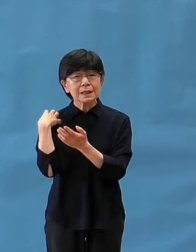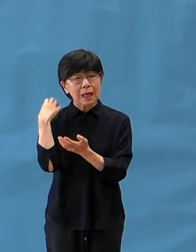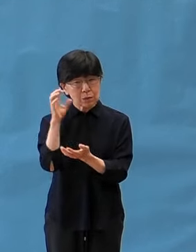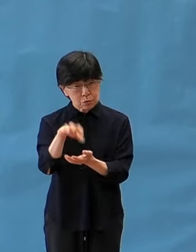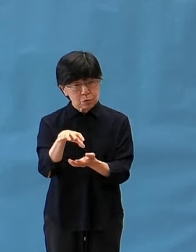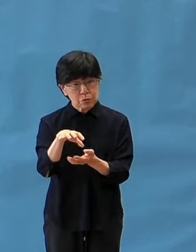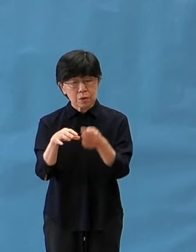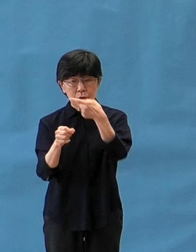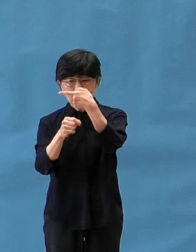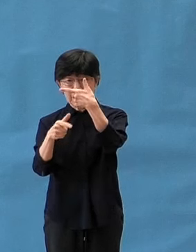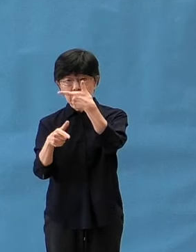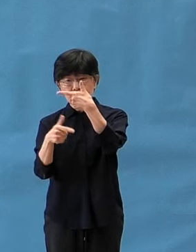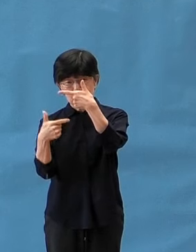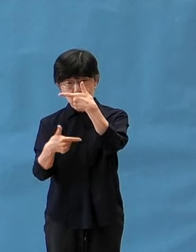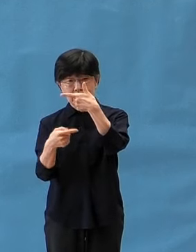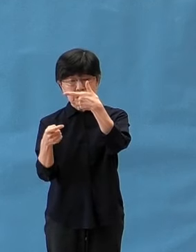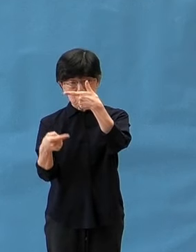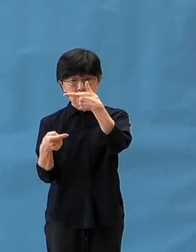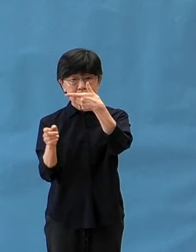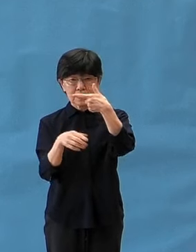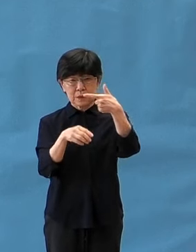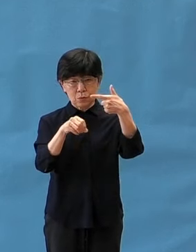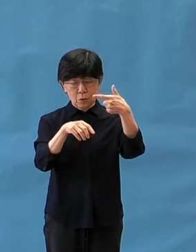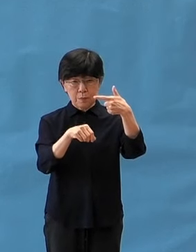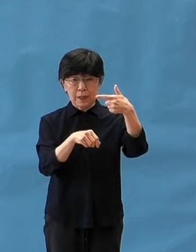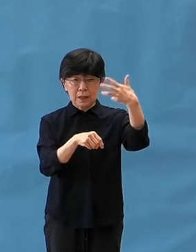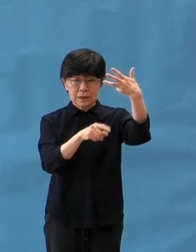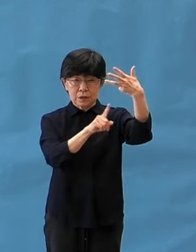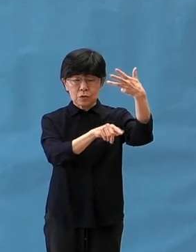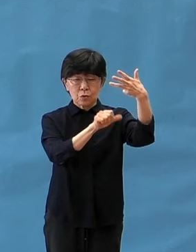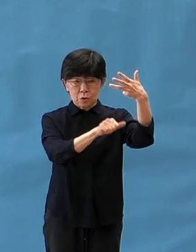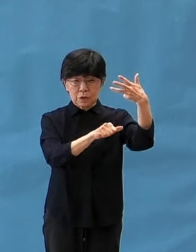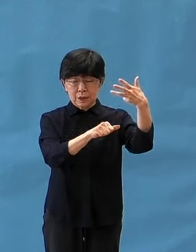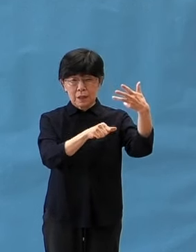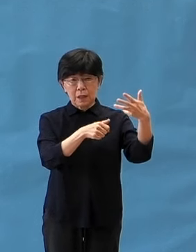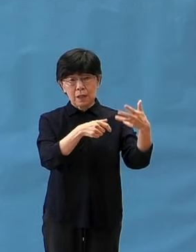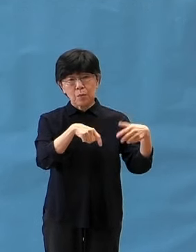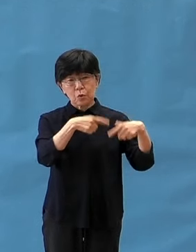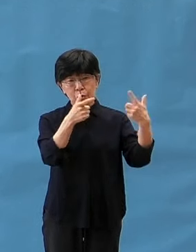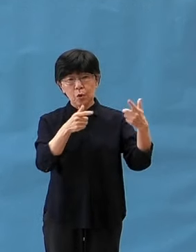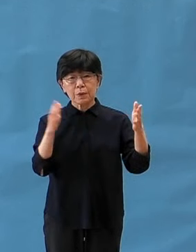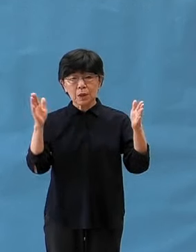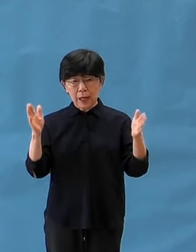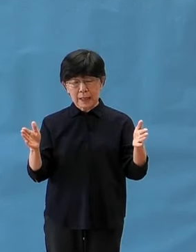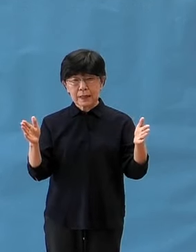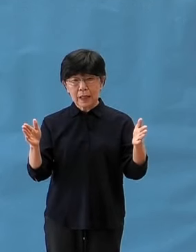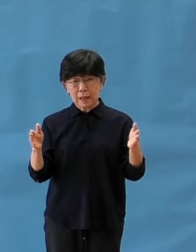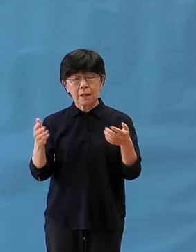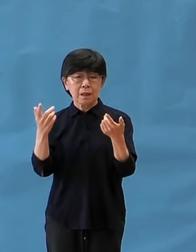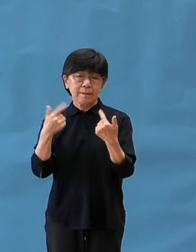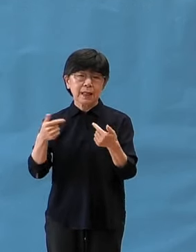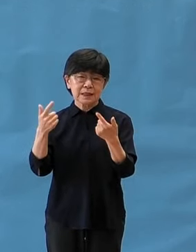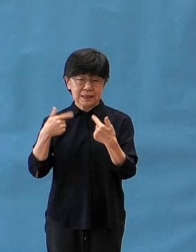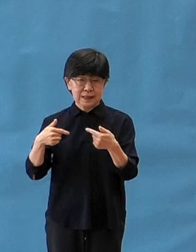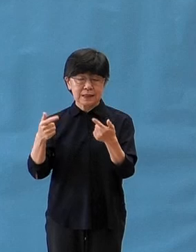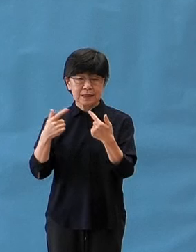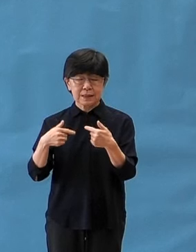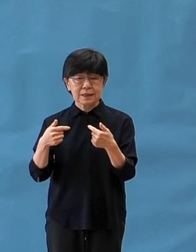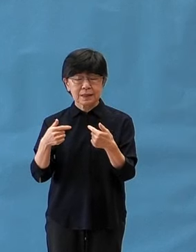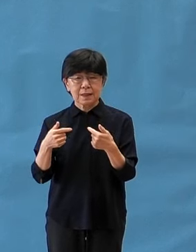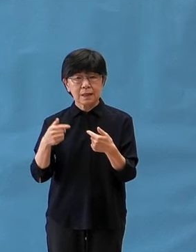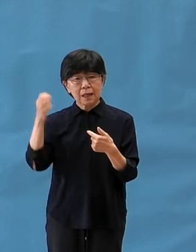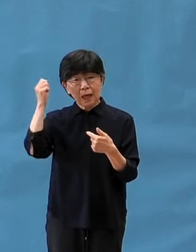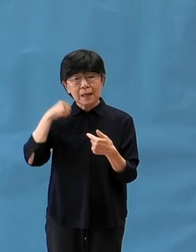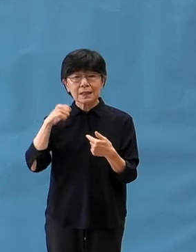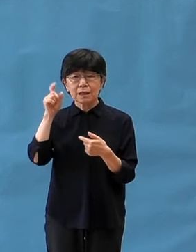の1日の土曜から8月15日木曜までの2ヶ月半の間、この期間中は休みなしで、